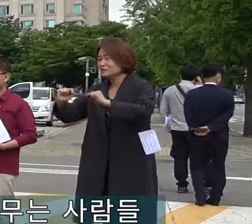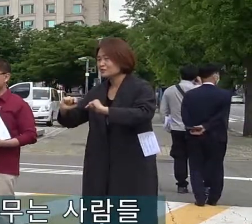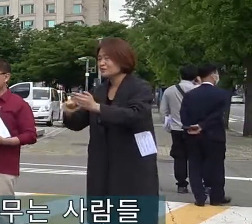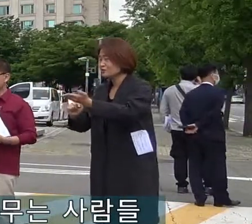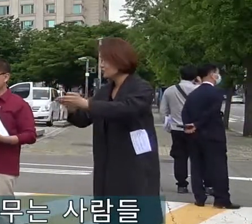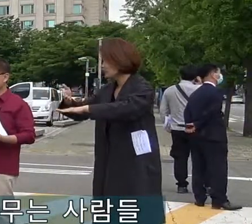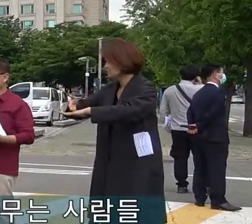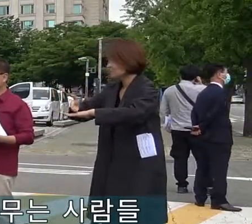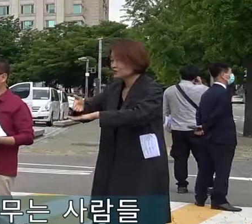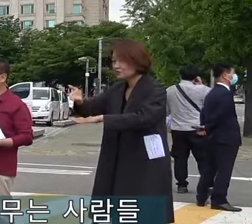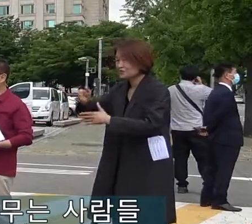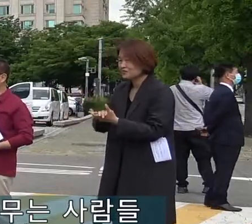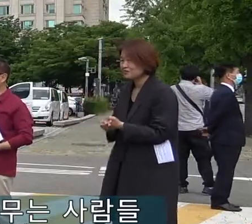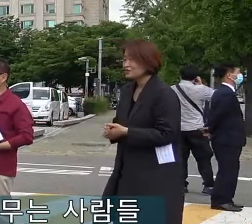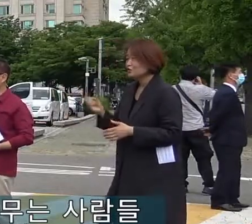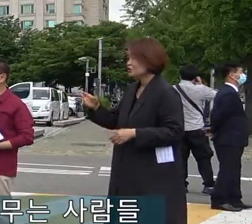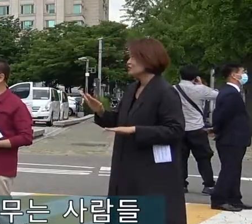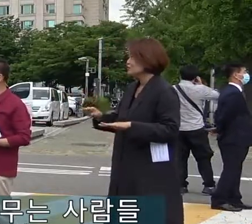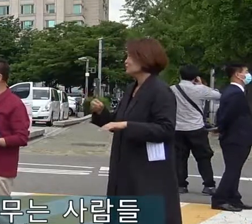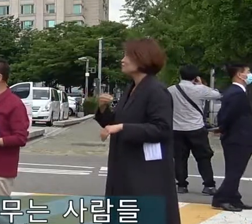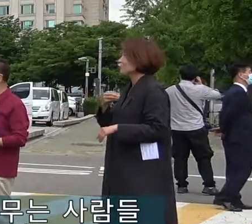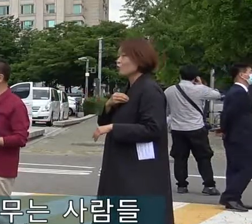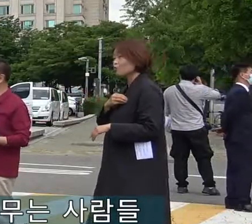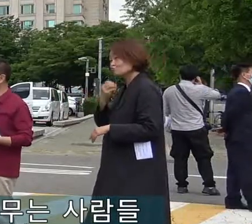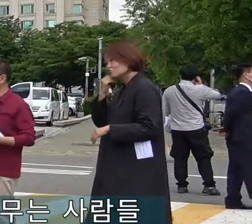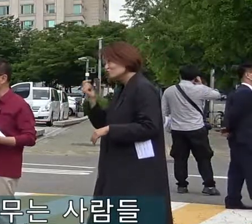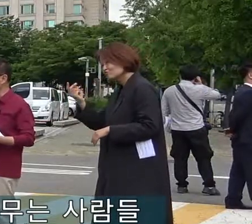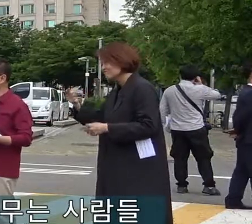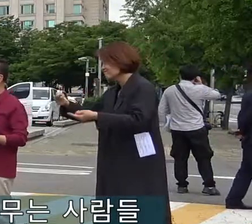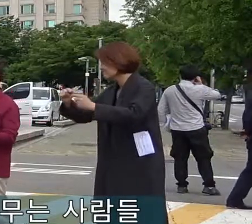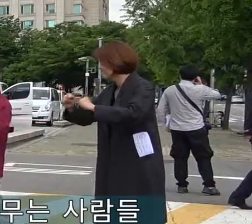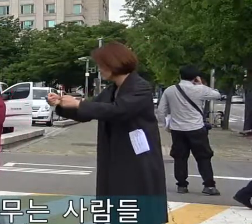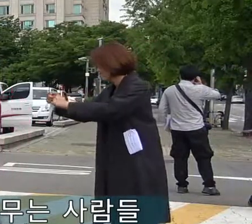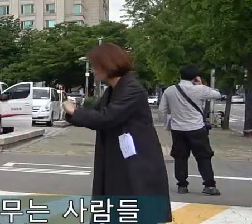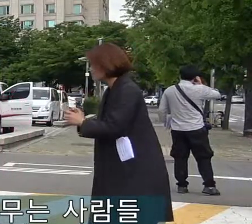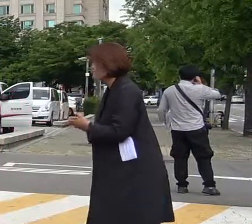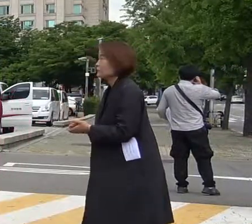오셨고, 우리 저희 회원들이 좀 몇 분 오셨습니다. 전주에서